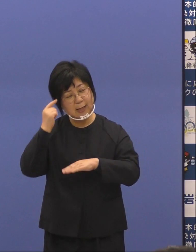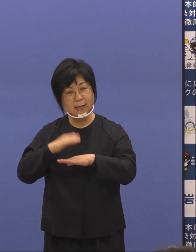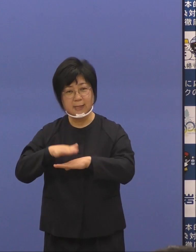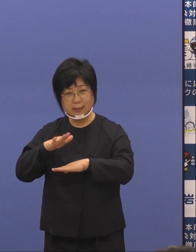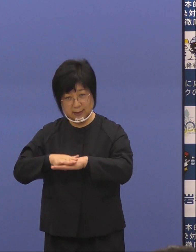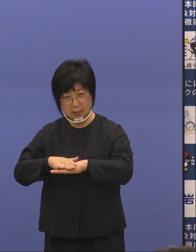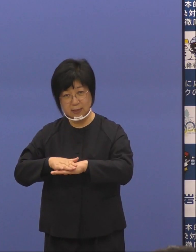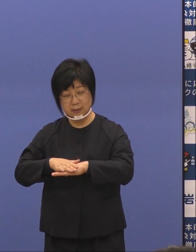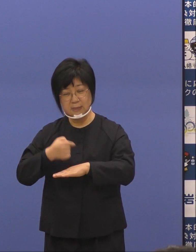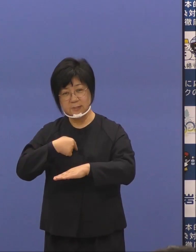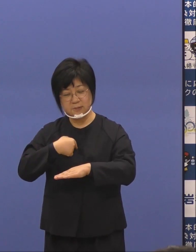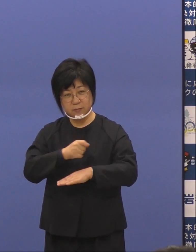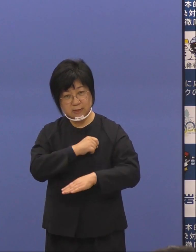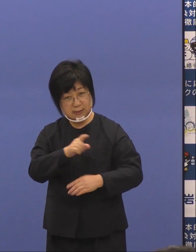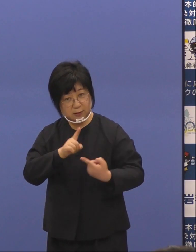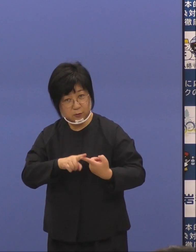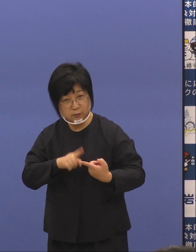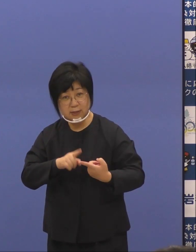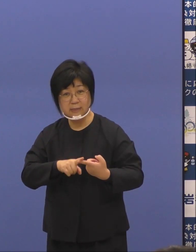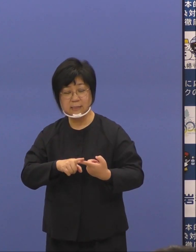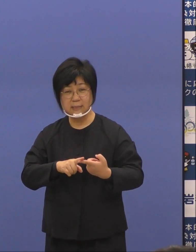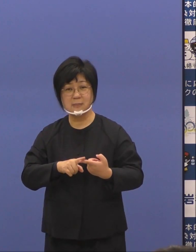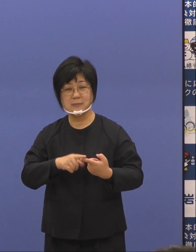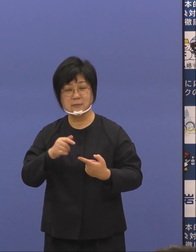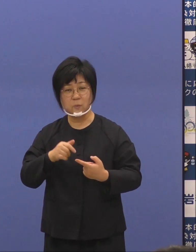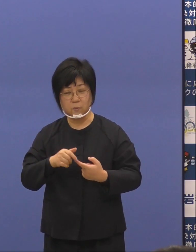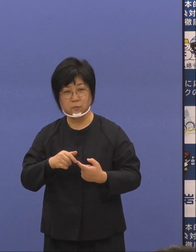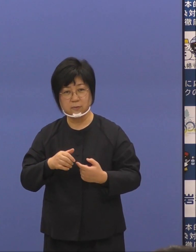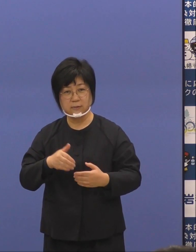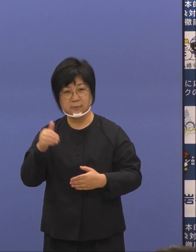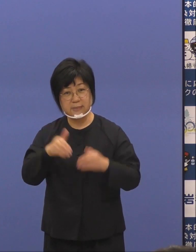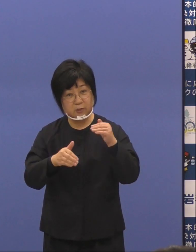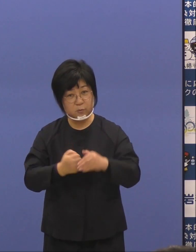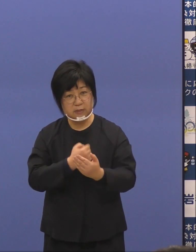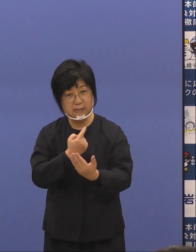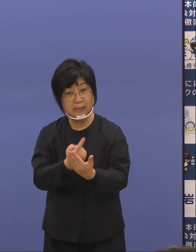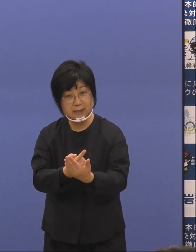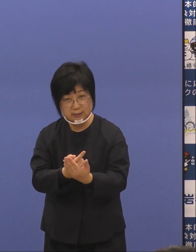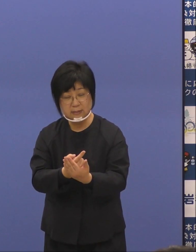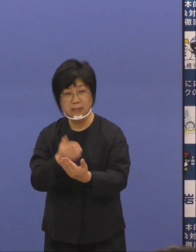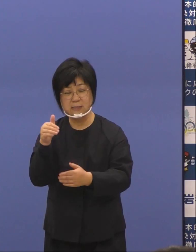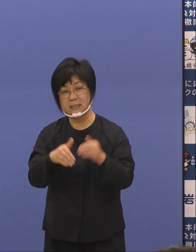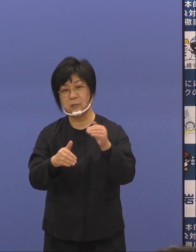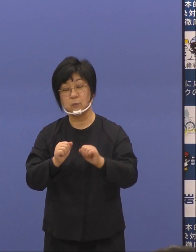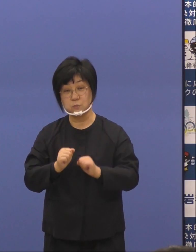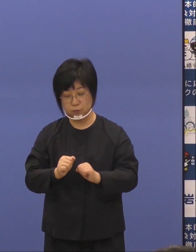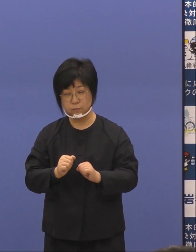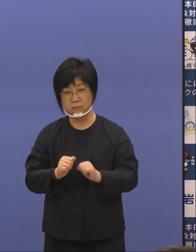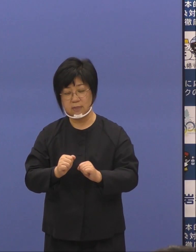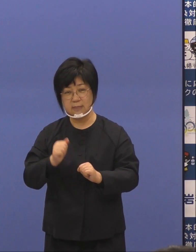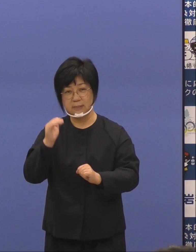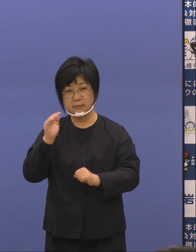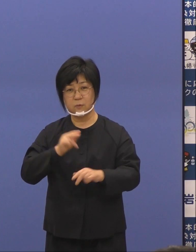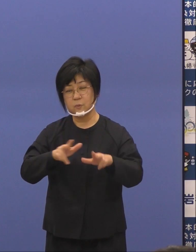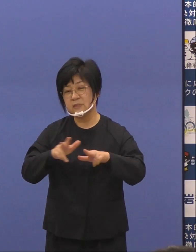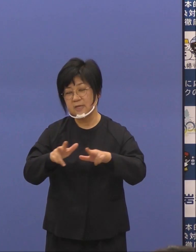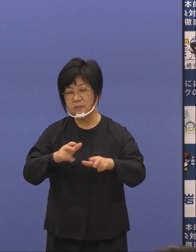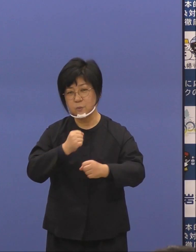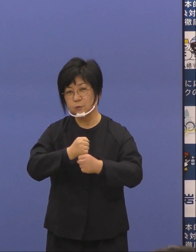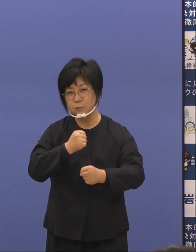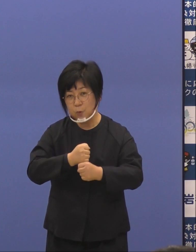分から進んで政治に参加して、 政治を作っていくっていう